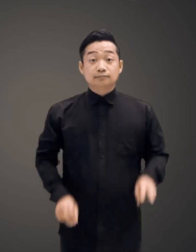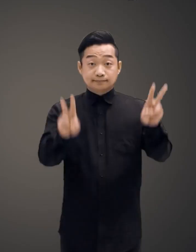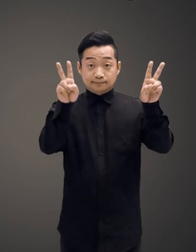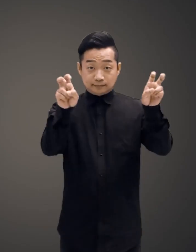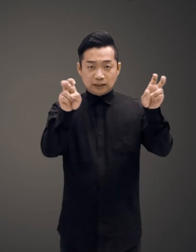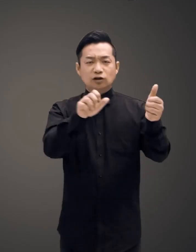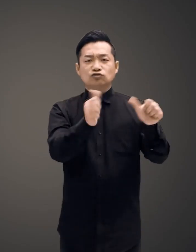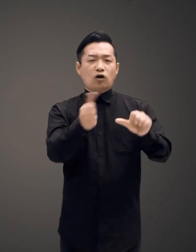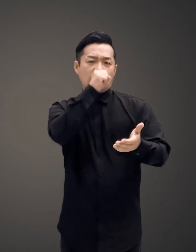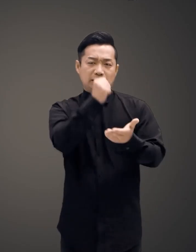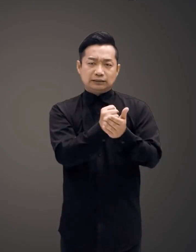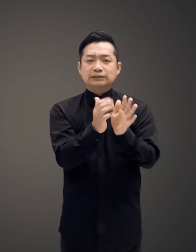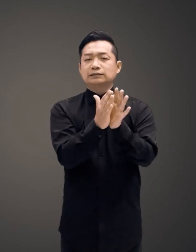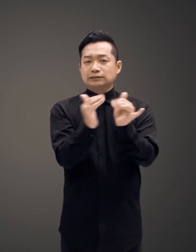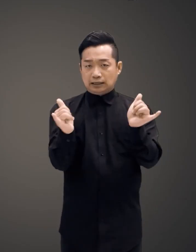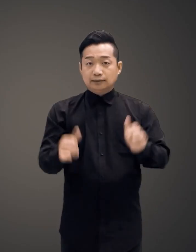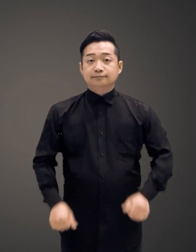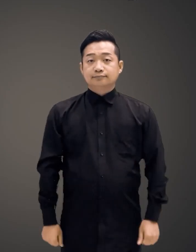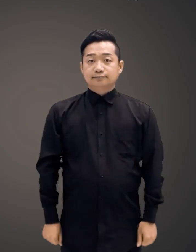죽어 마땅한 자.